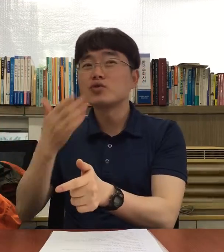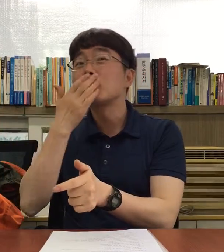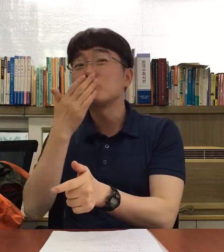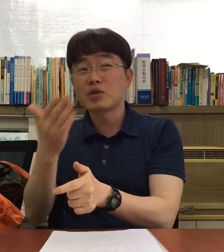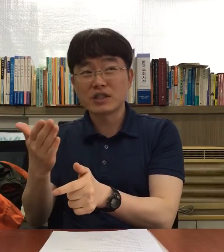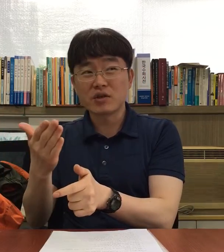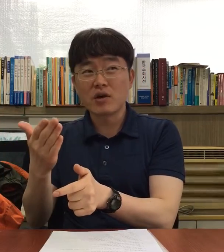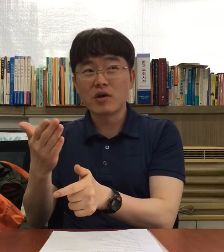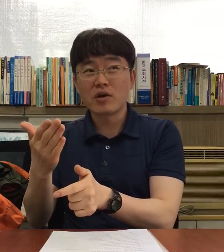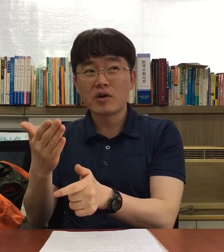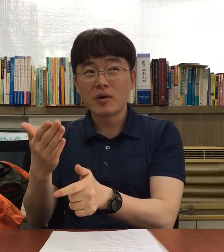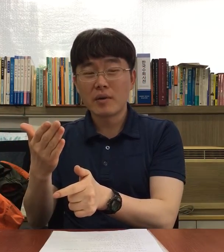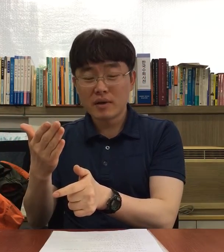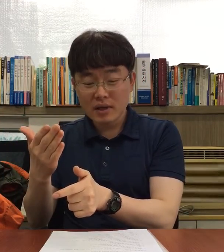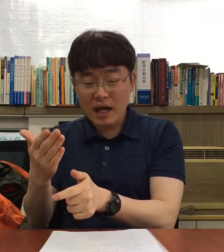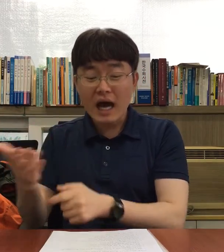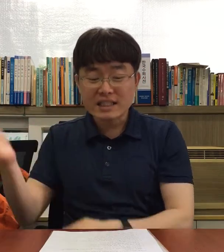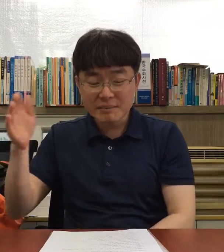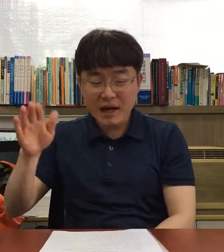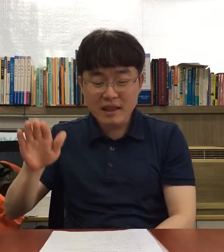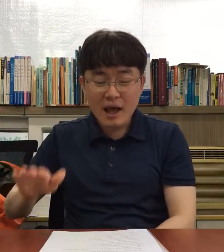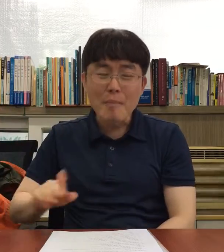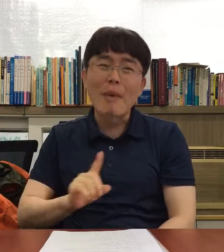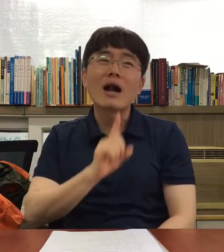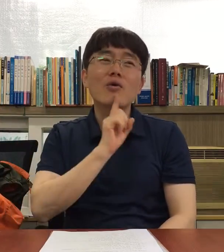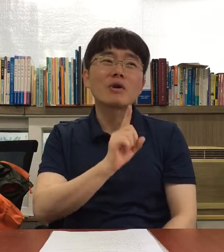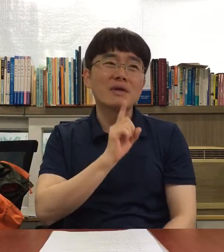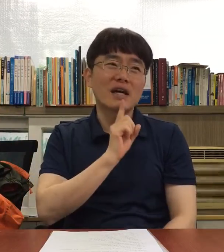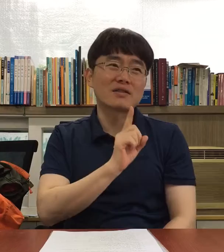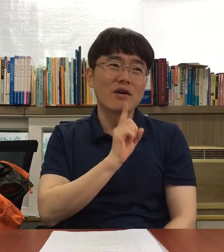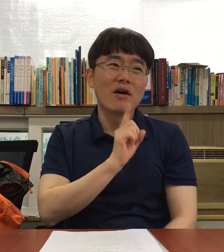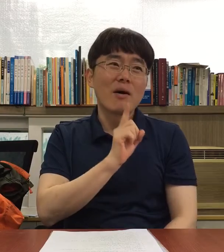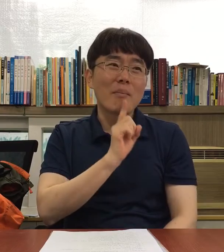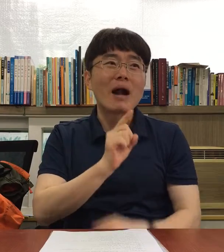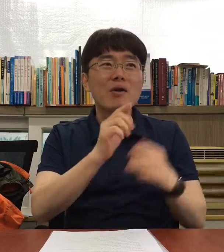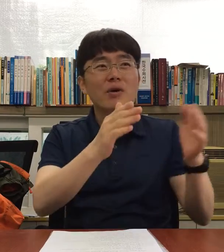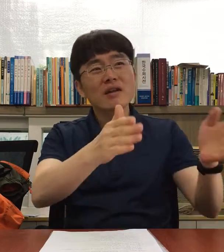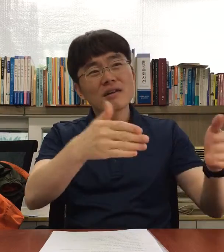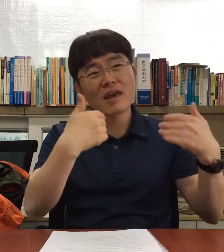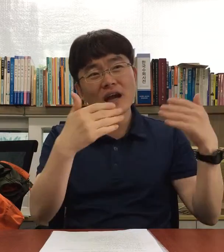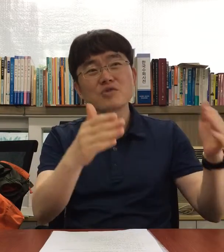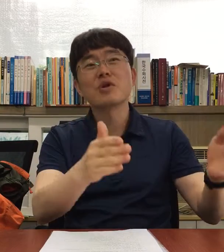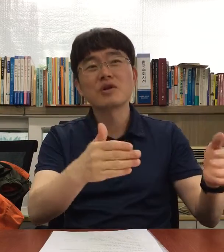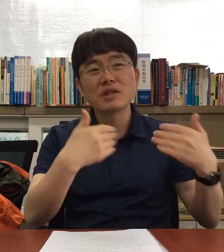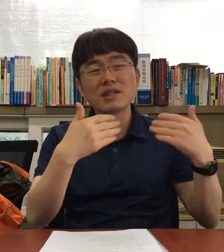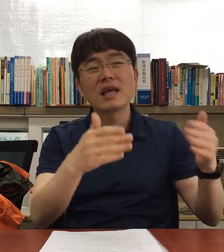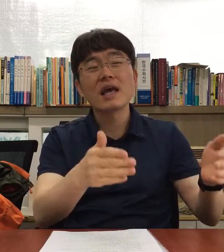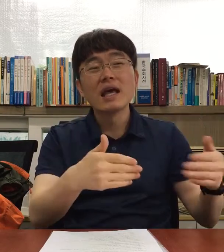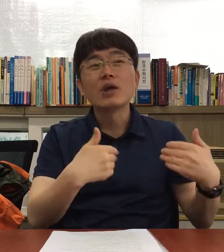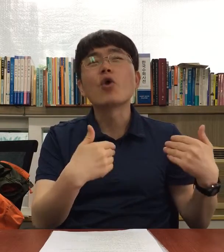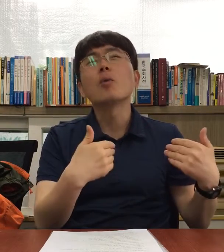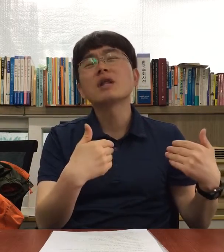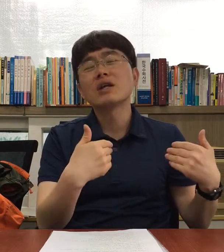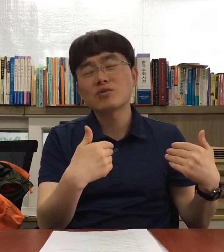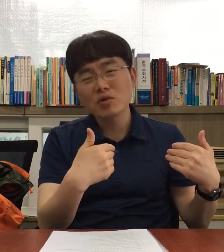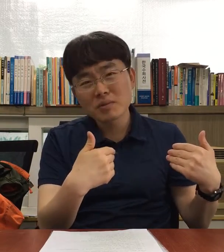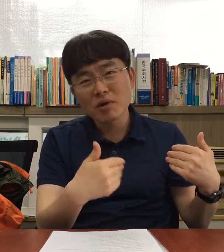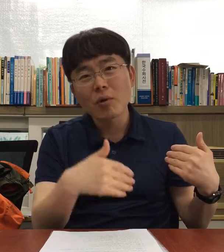줄어들 수가 있죠. 하지만 말로 입힌 상처 말로 이렇게 할 수도 있는데 요거보다는 조금 더